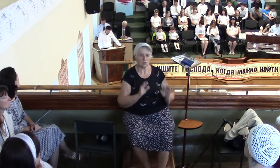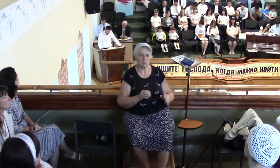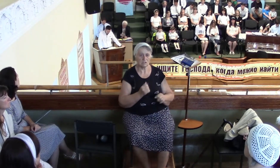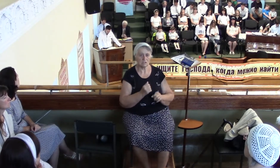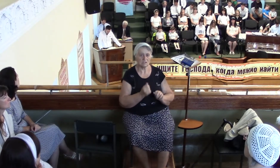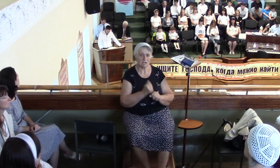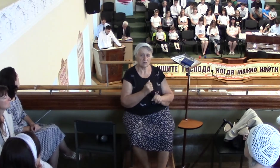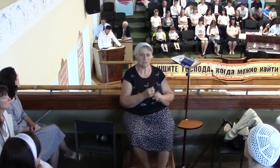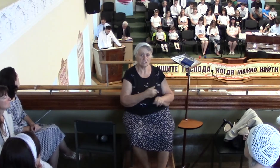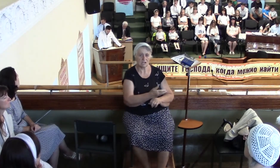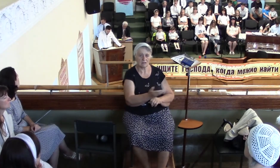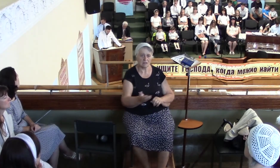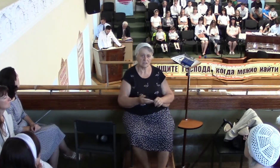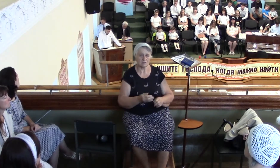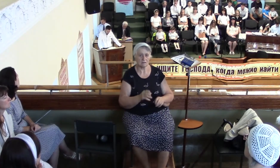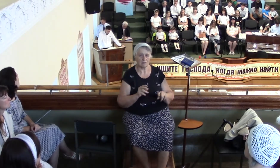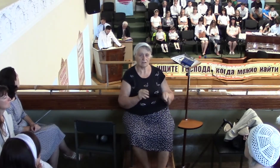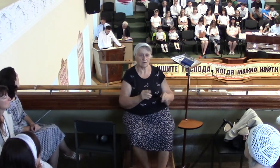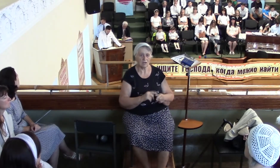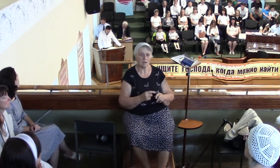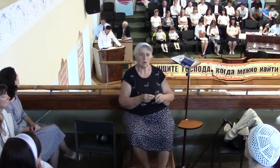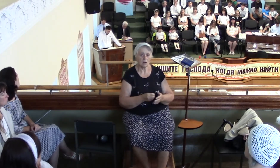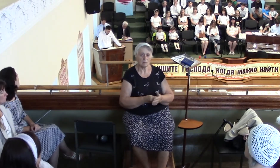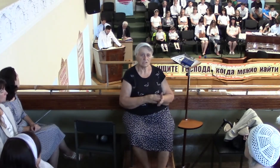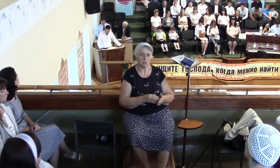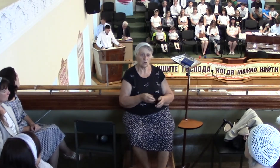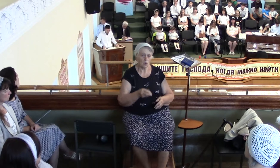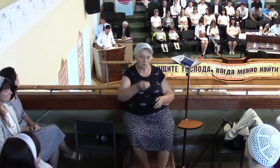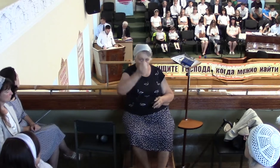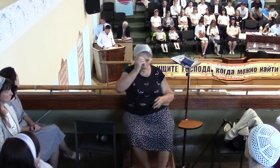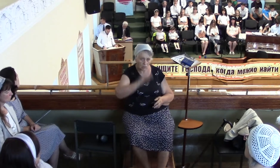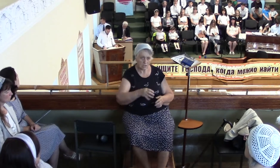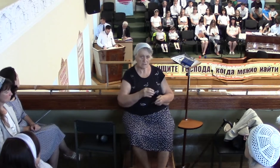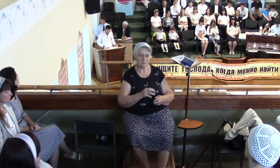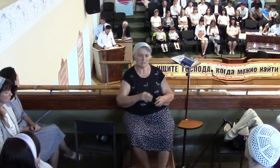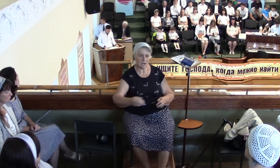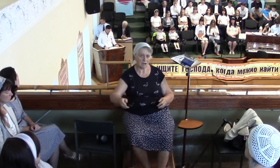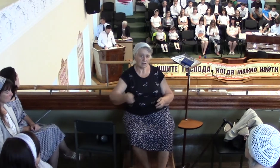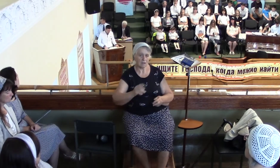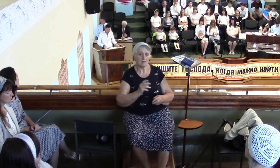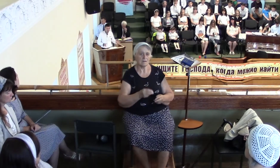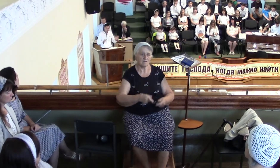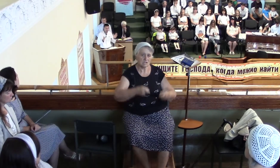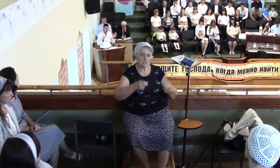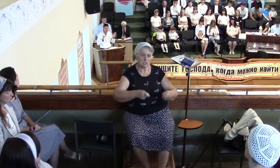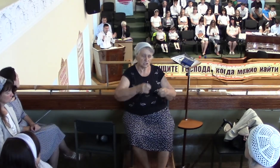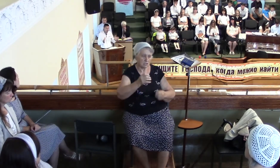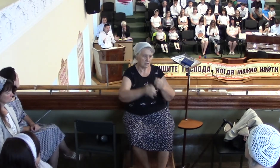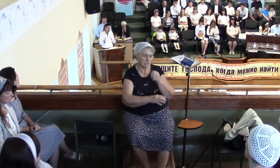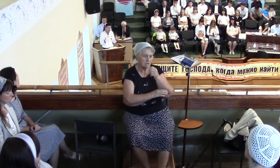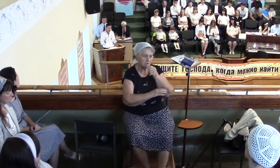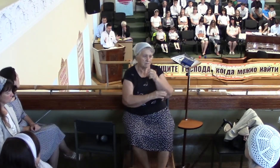за нас клятвою, ибо написано, проклят всяк, висящий на древе». Мы